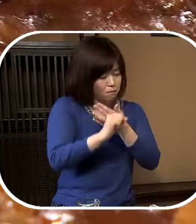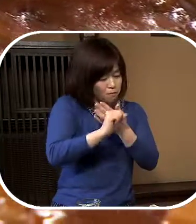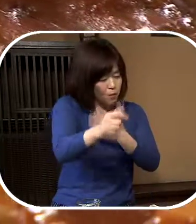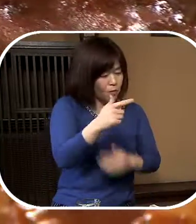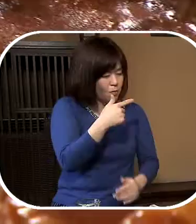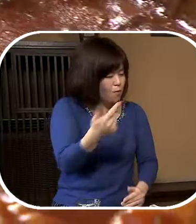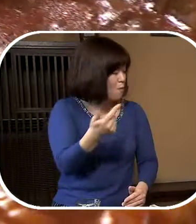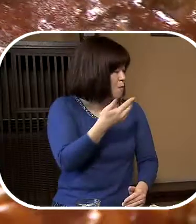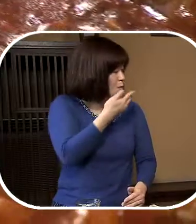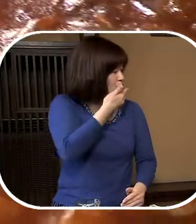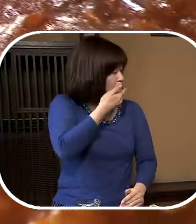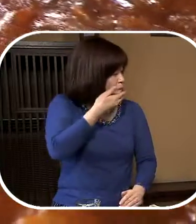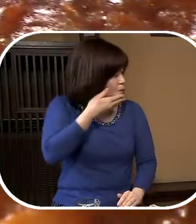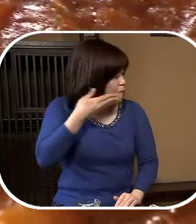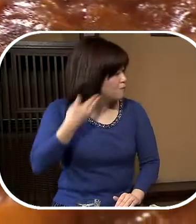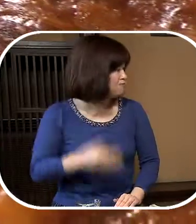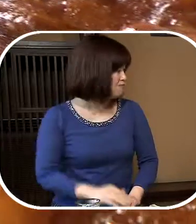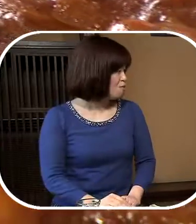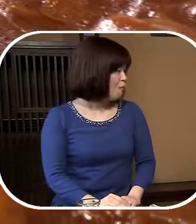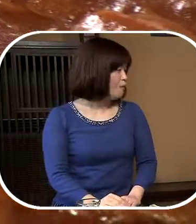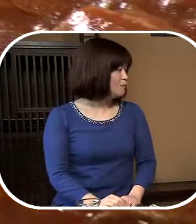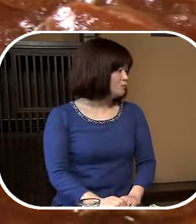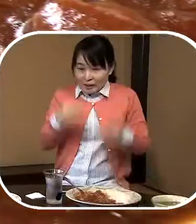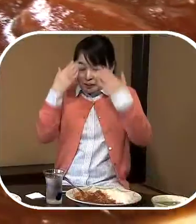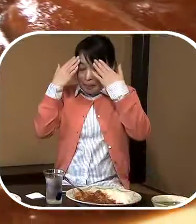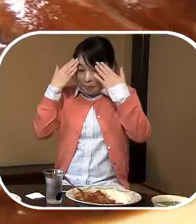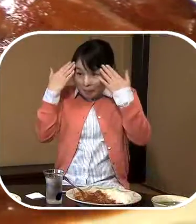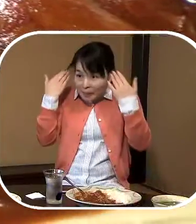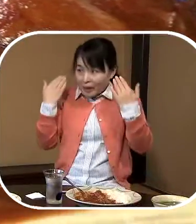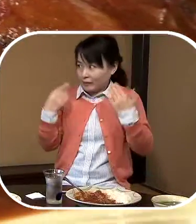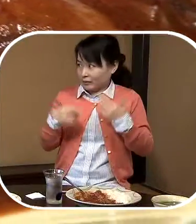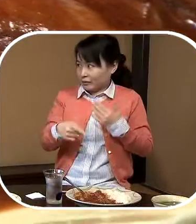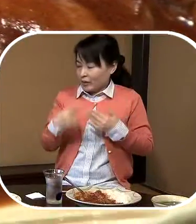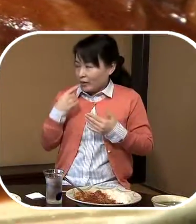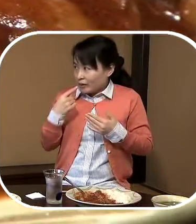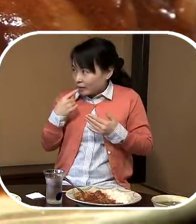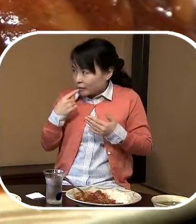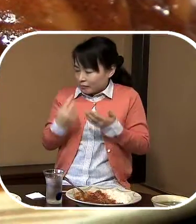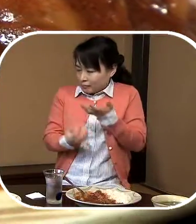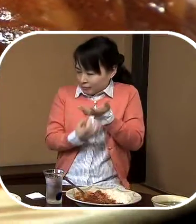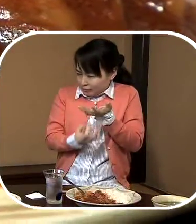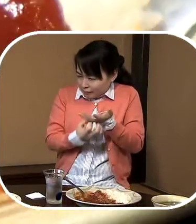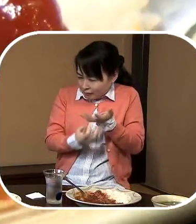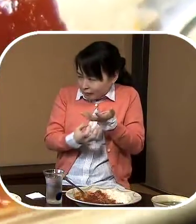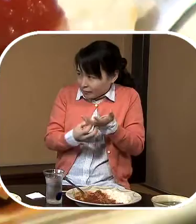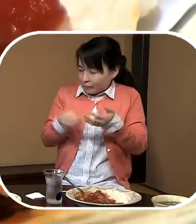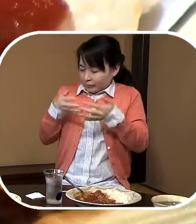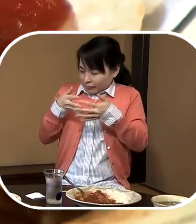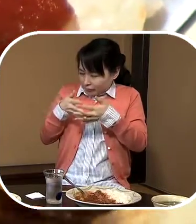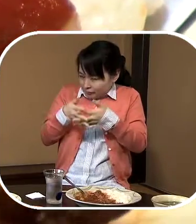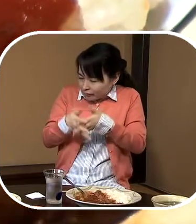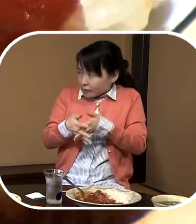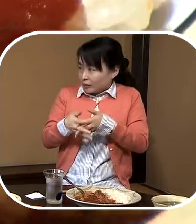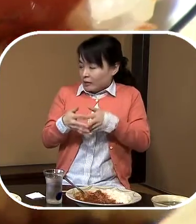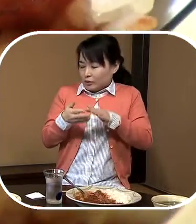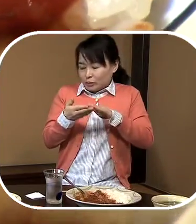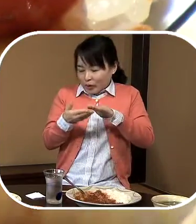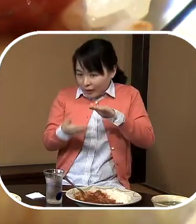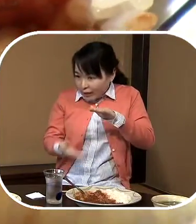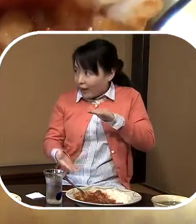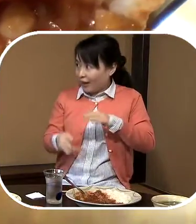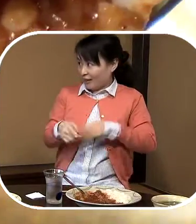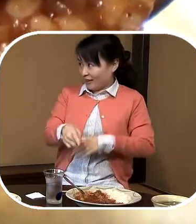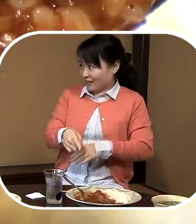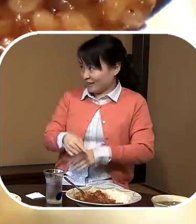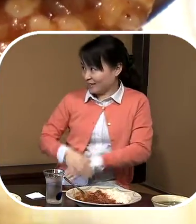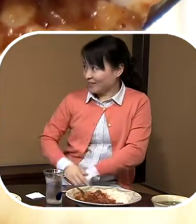トマトの酸味があってとっても美味しいです。 さっぱりしてますね。よく煮込まれ